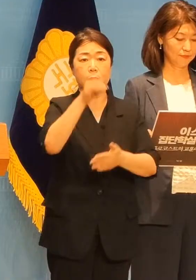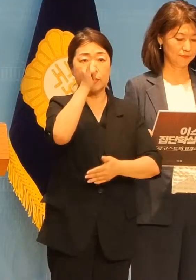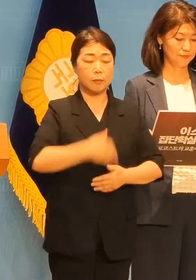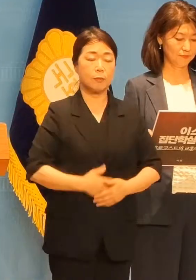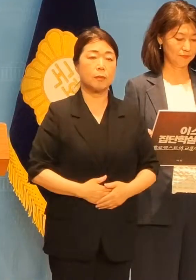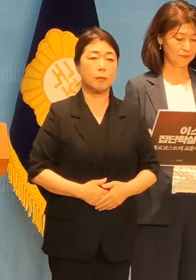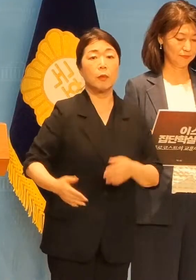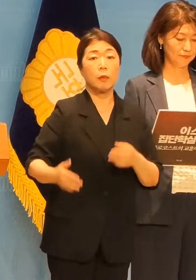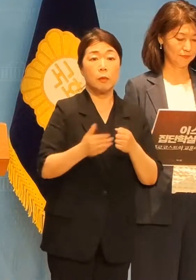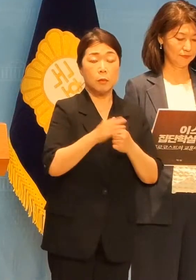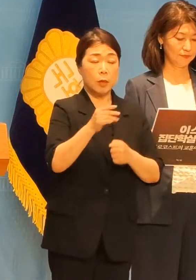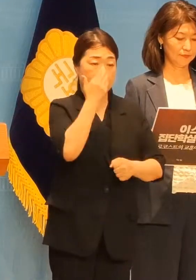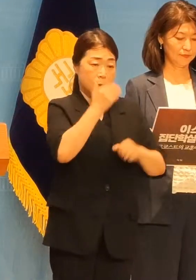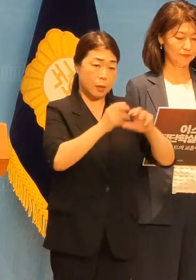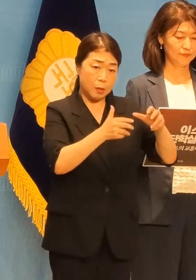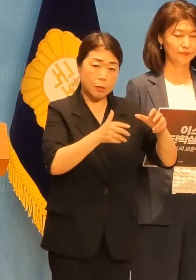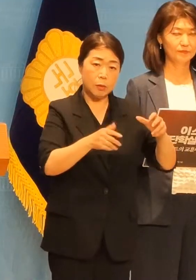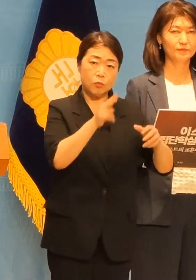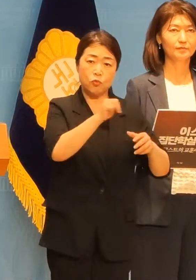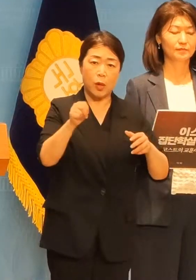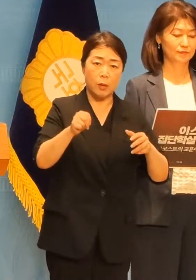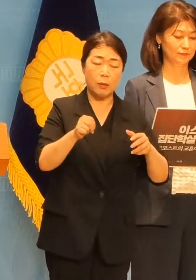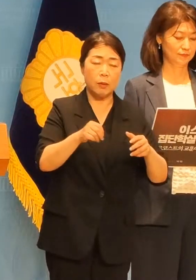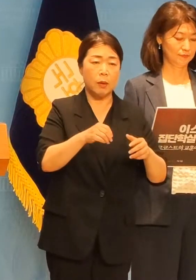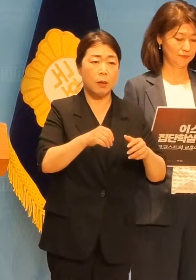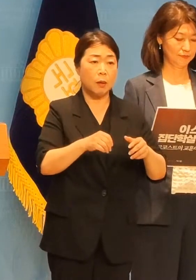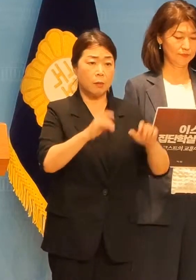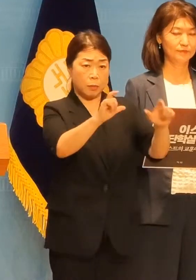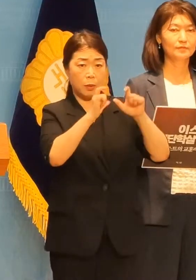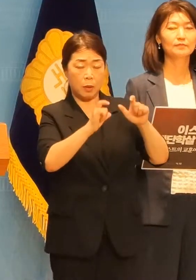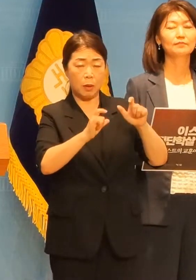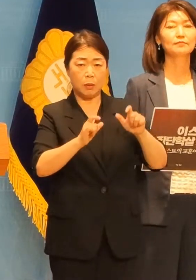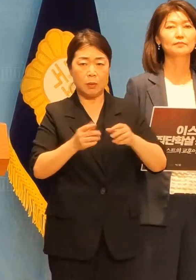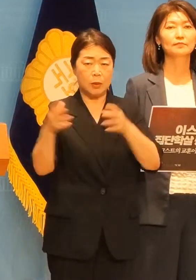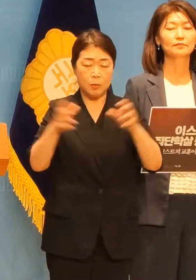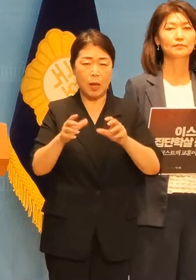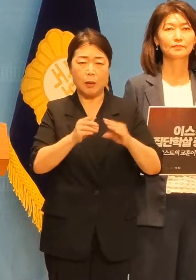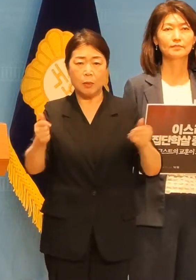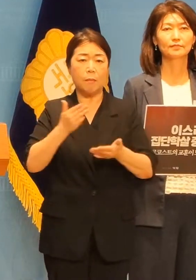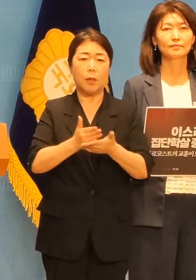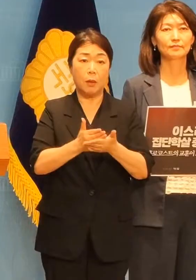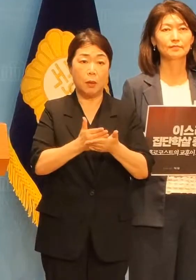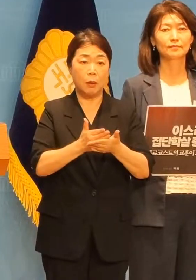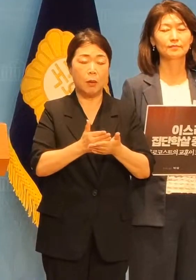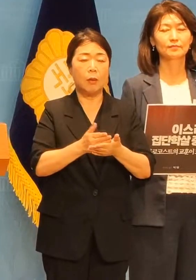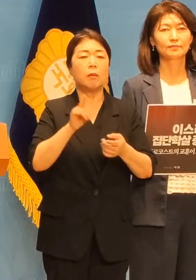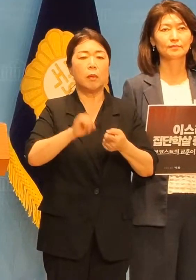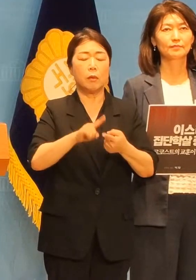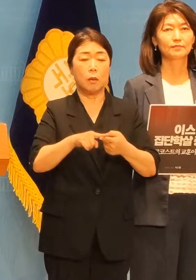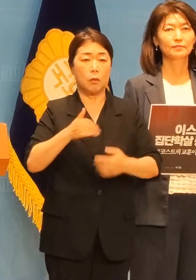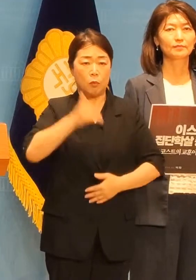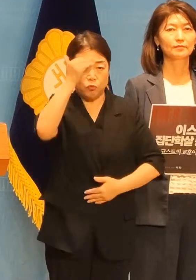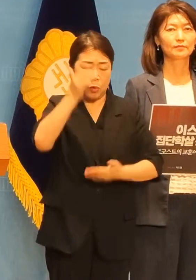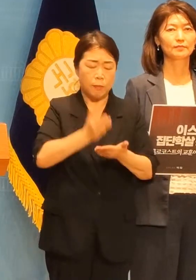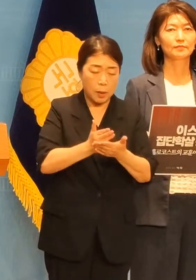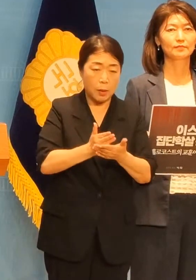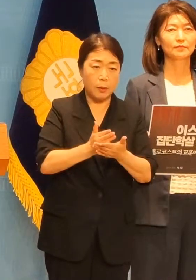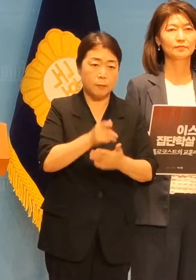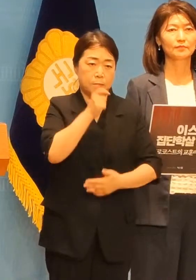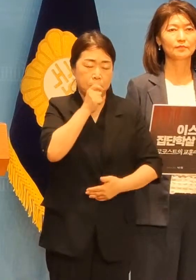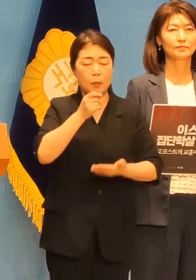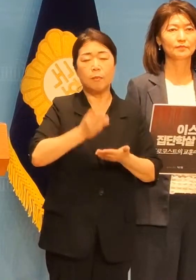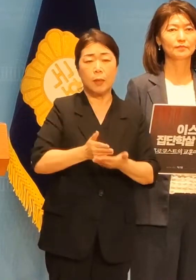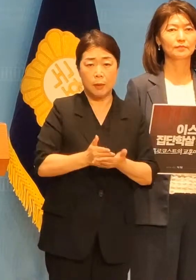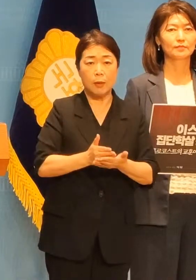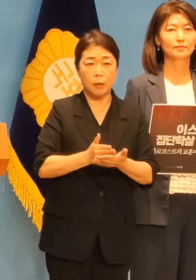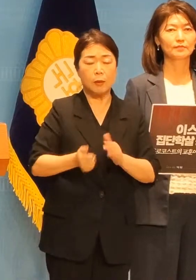강력히 규탄합니다. 대한민국이 더 이상 구경꾼으로 남아서는 안 됩니다. 침묵은 공모입니다.